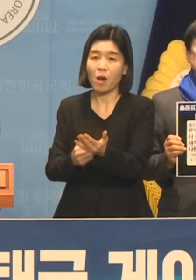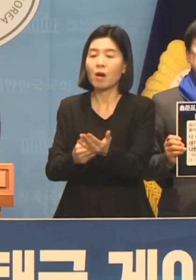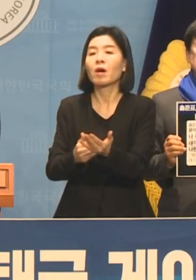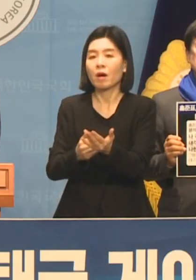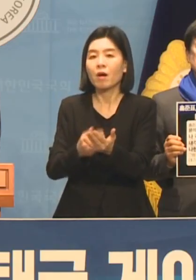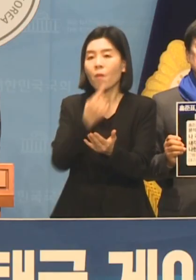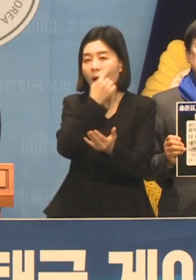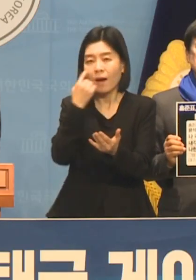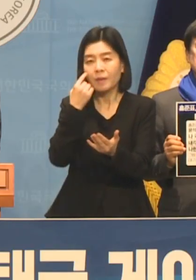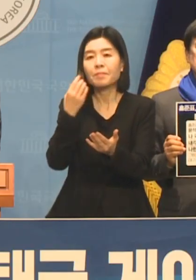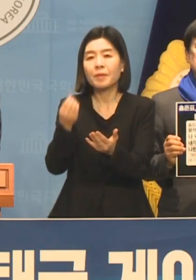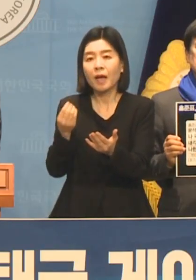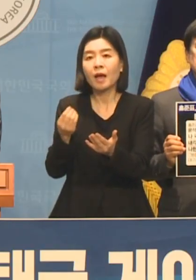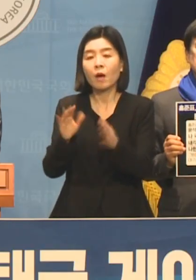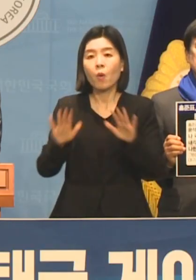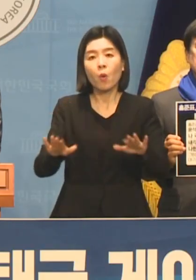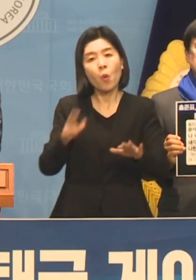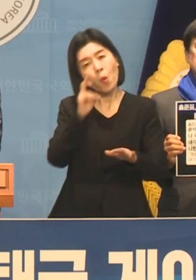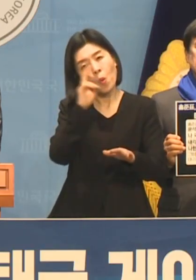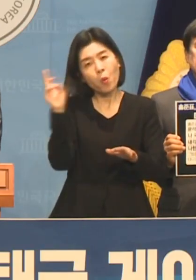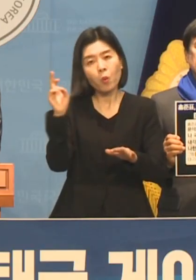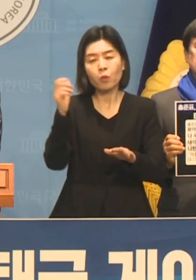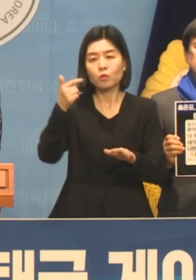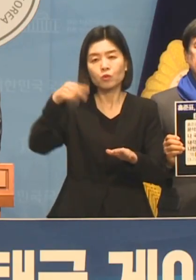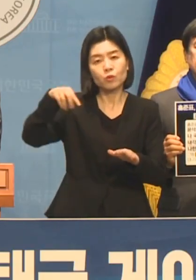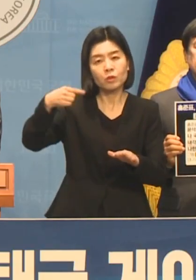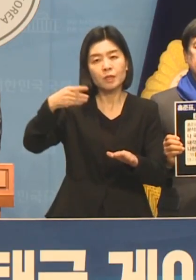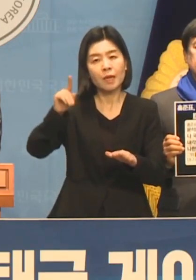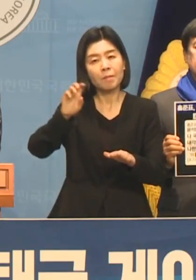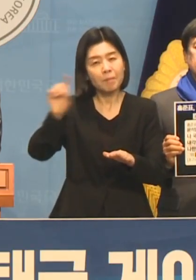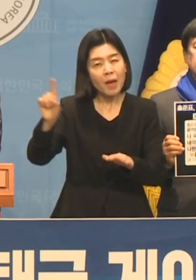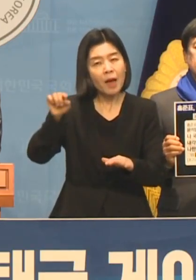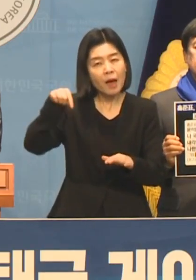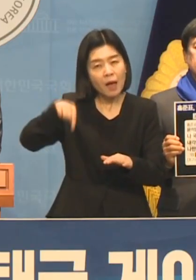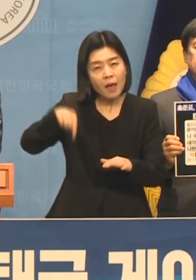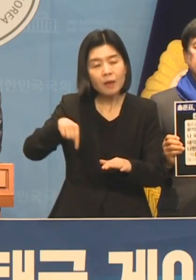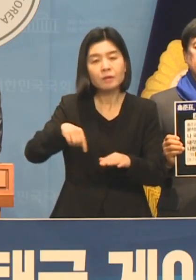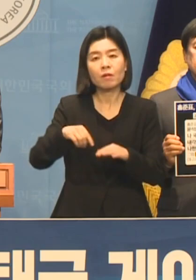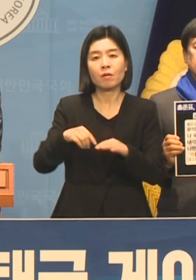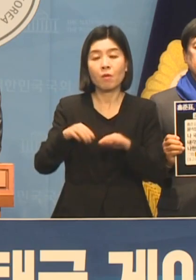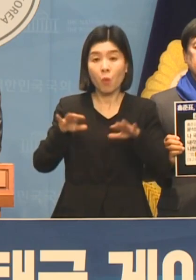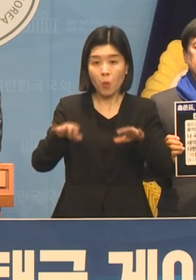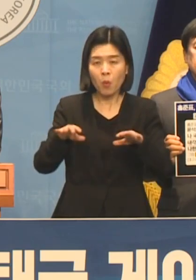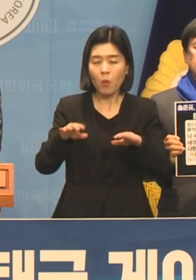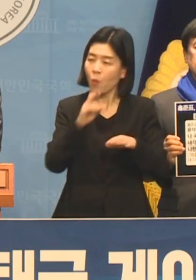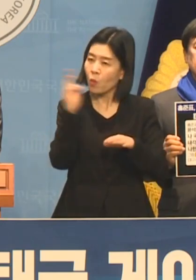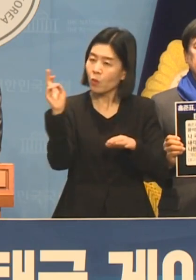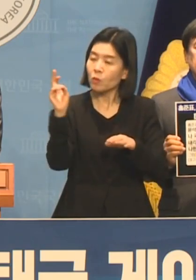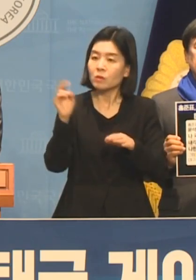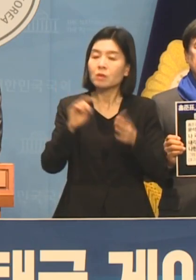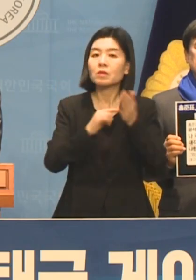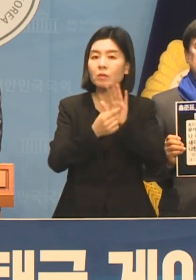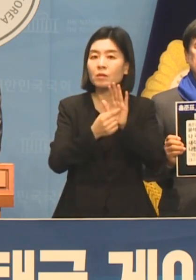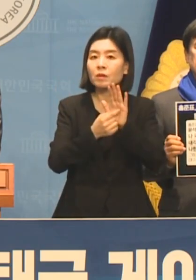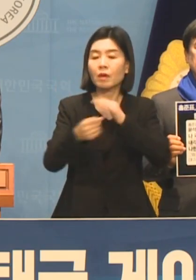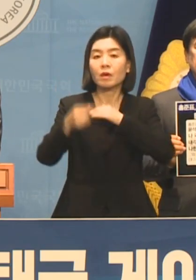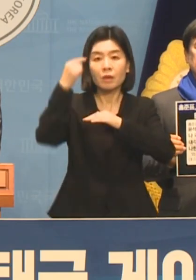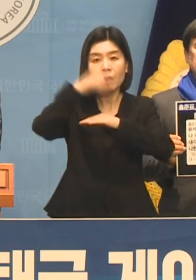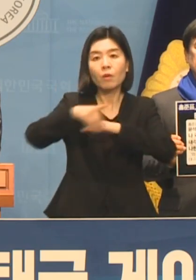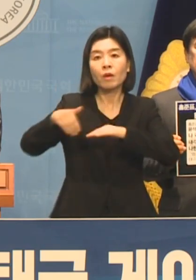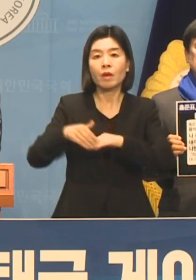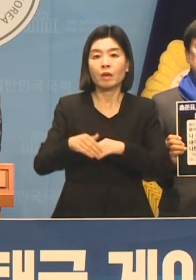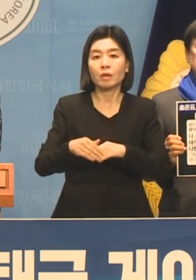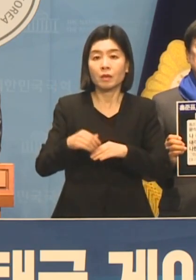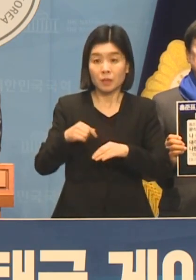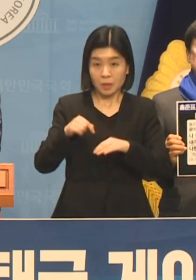그러고, 오늘 오후부터 아마 그 관련돼서 포렌식으로 진행한 내용들을 공개할 예정으로 있다 합니다. 저희는